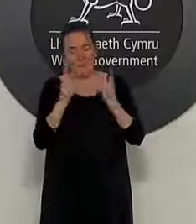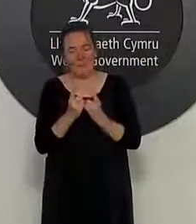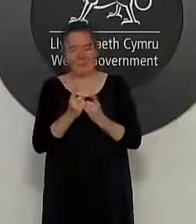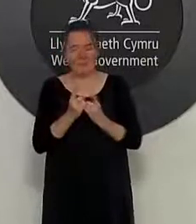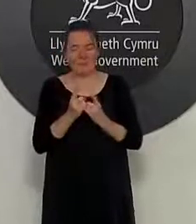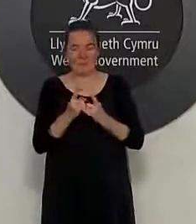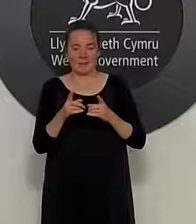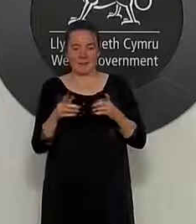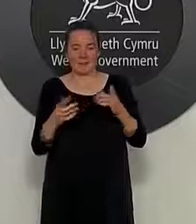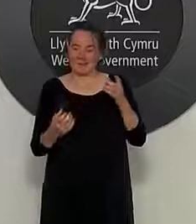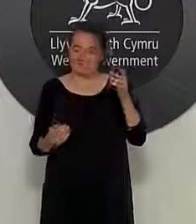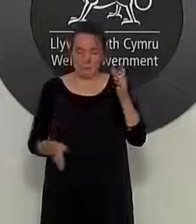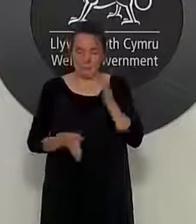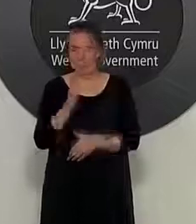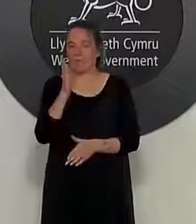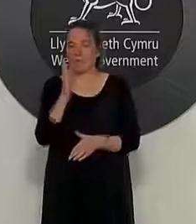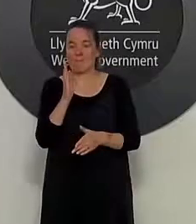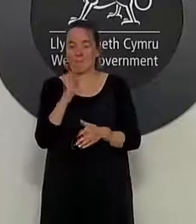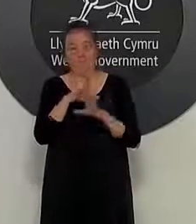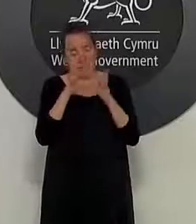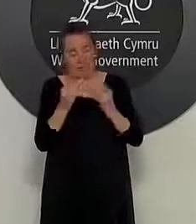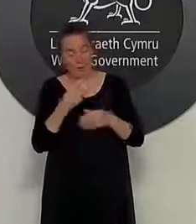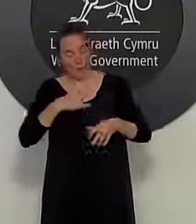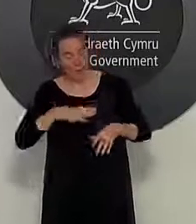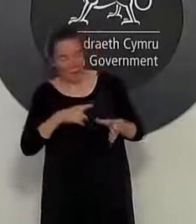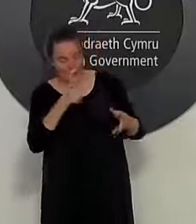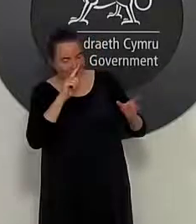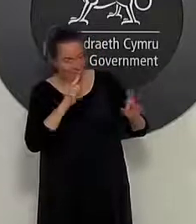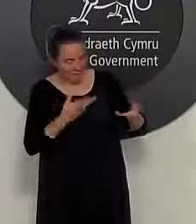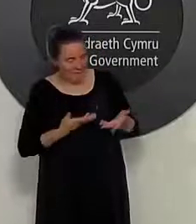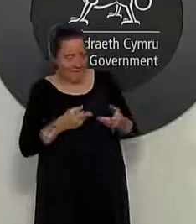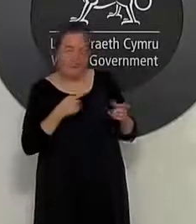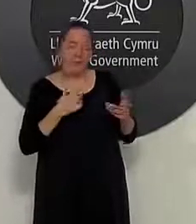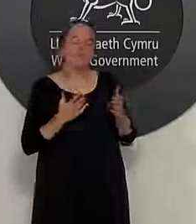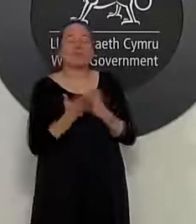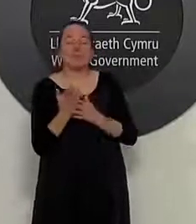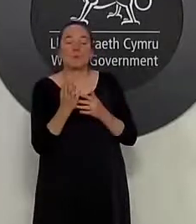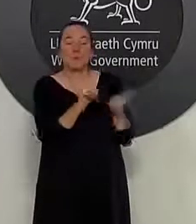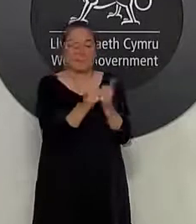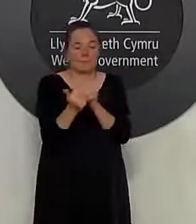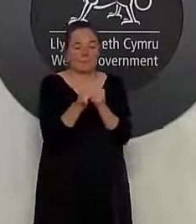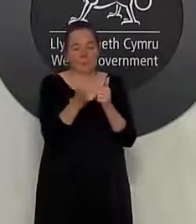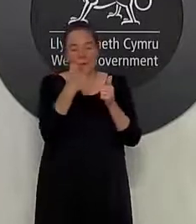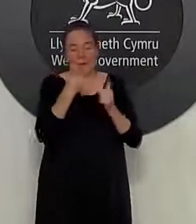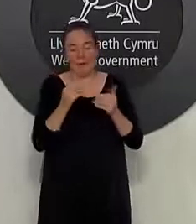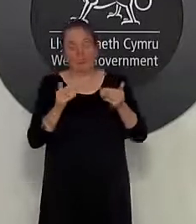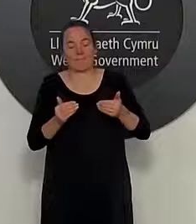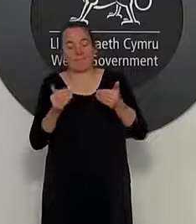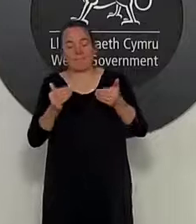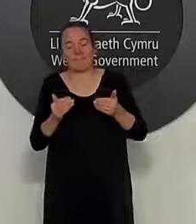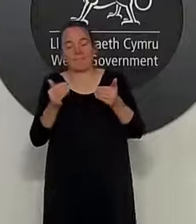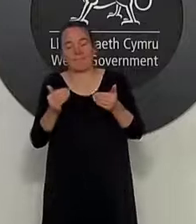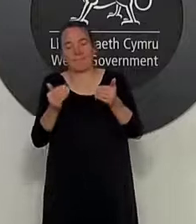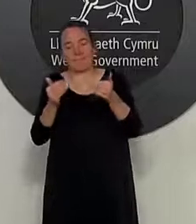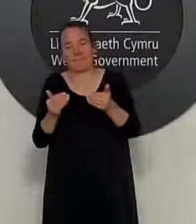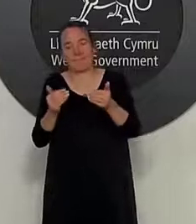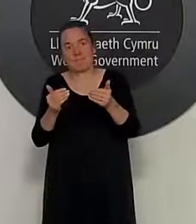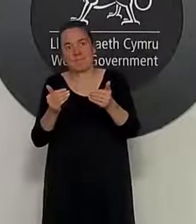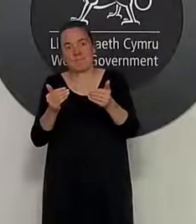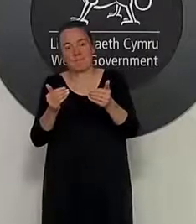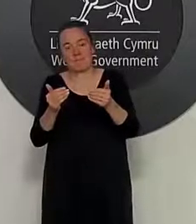cael popeth I chi moyn, ond trwy cydweithio, mae modd symud Cymru i'r cyfeiriad